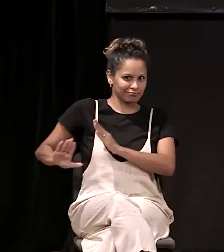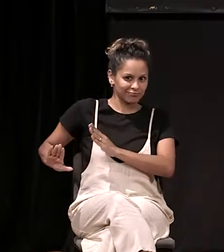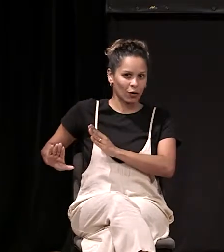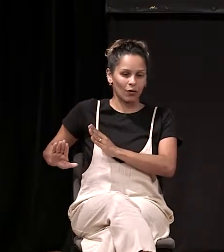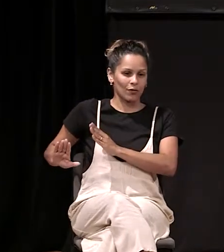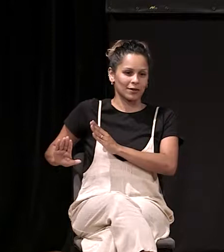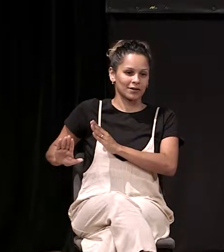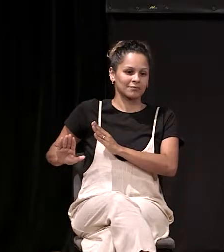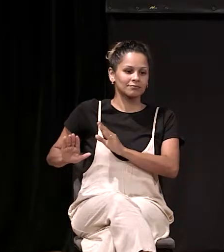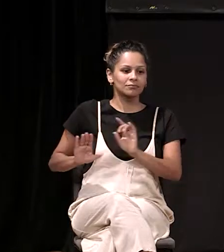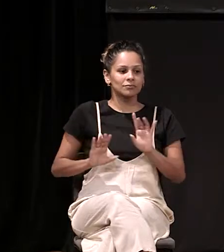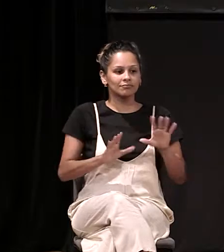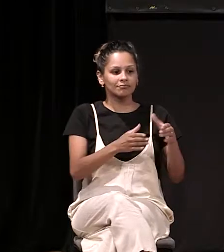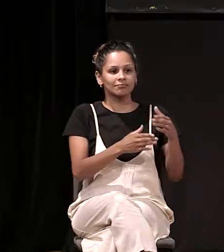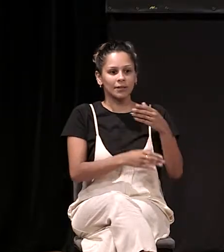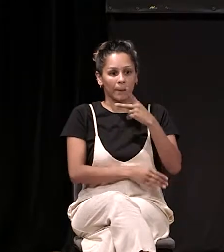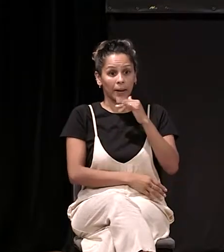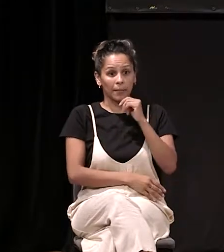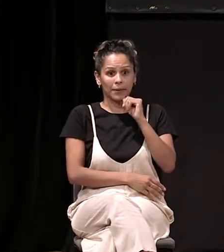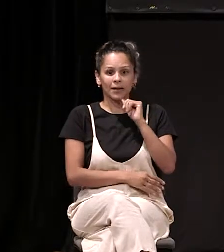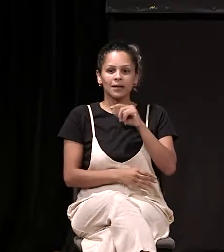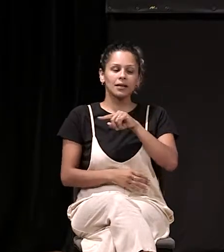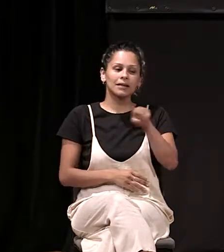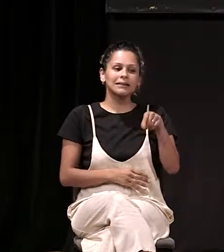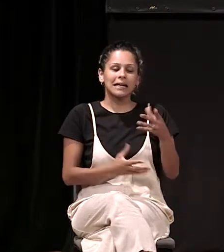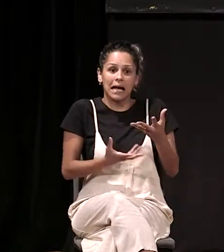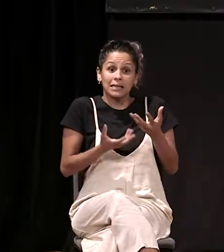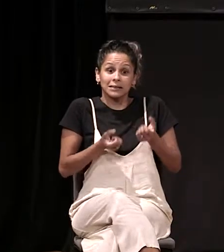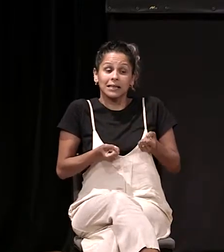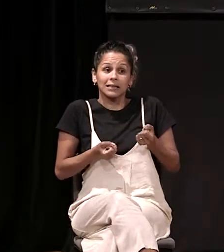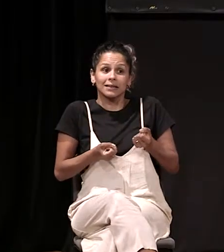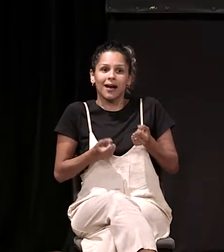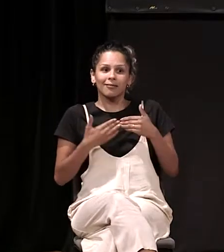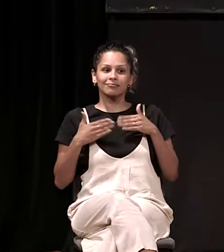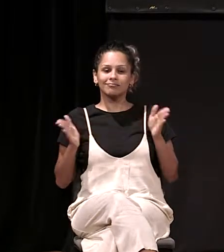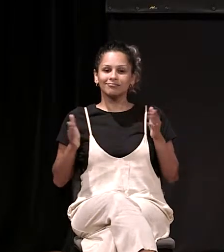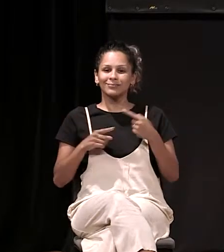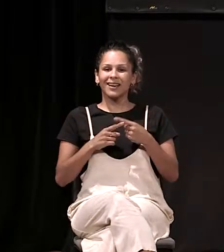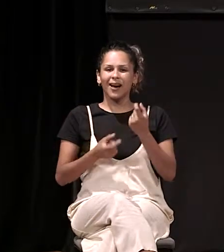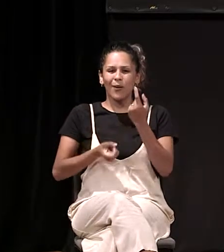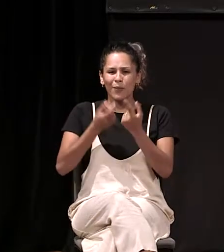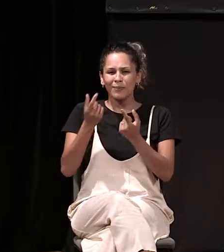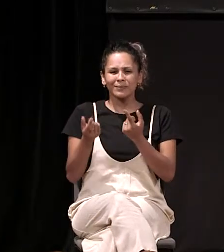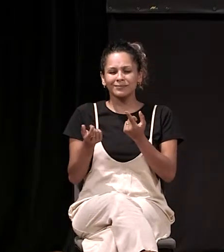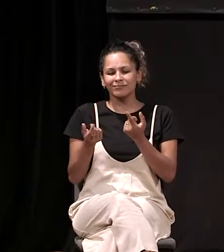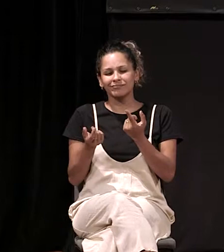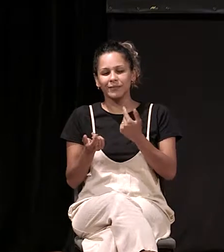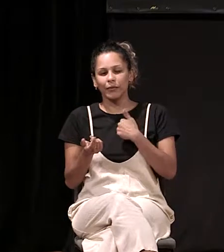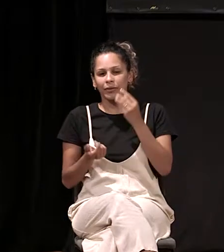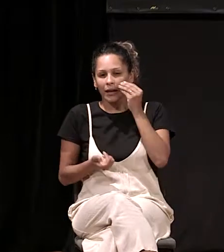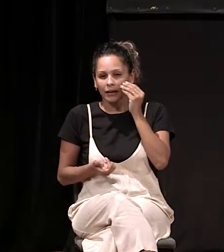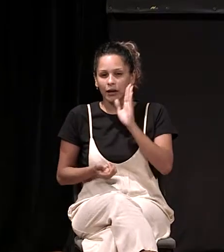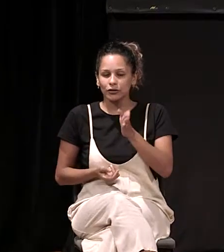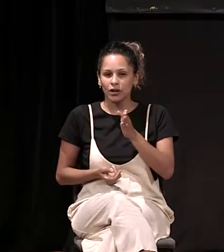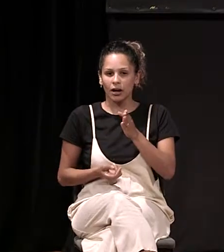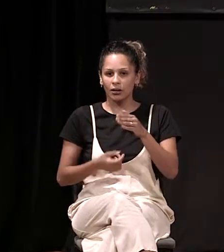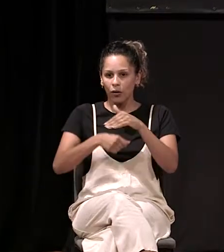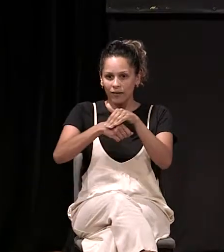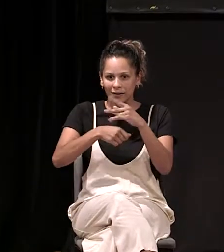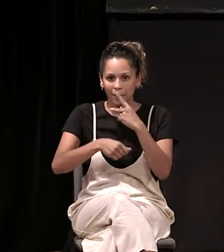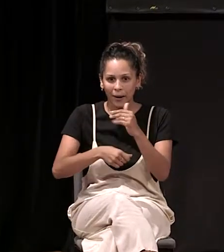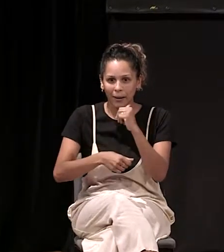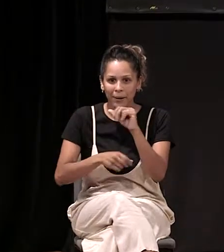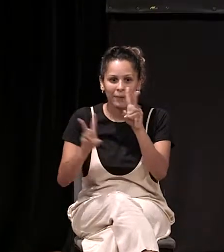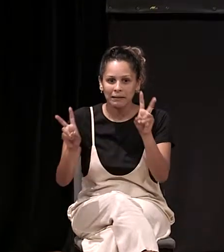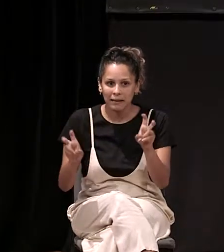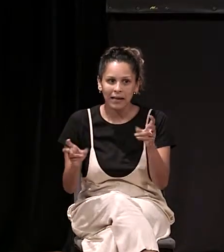seja receptiva. Porque das poucas vezes que eu tentei falar da necessidade desse assunto com os pais, muitos se levantaram, saíram, talvez pela